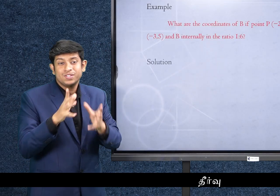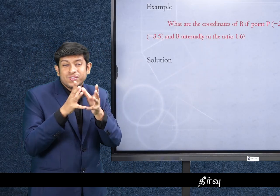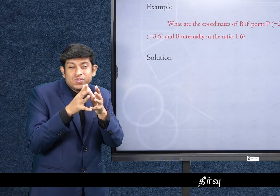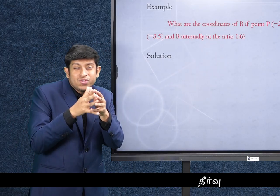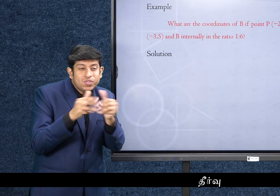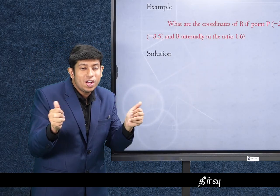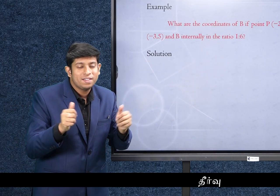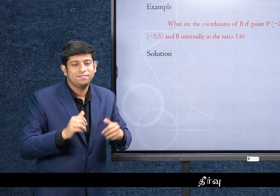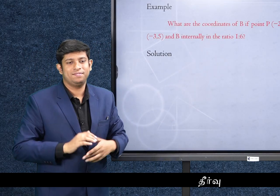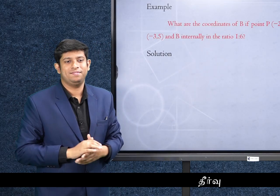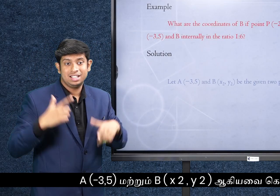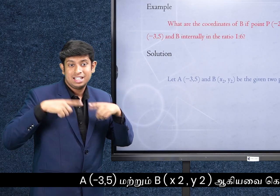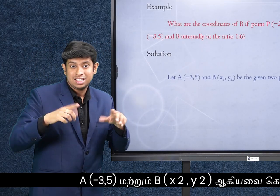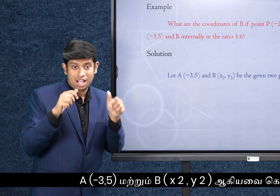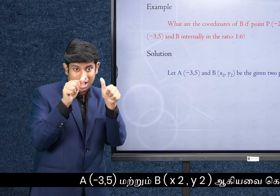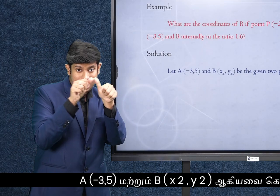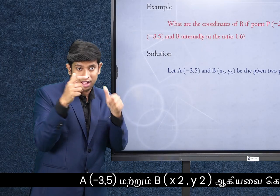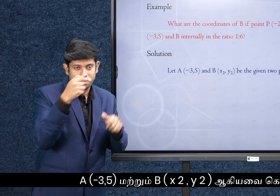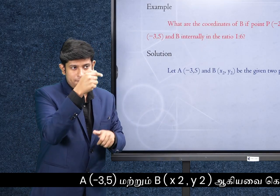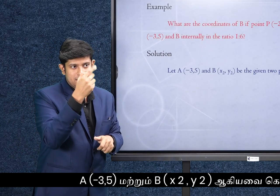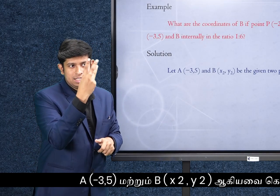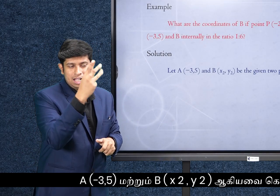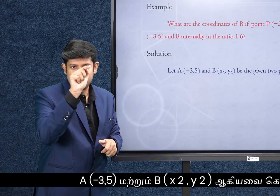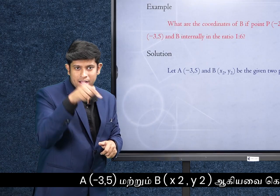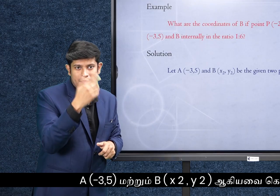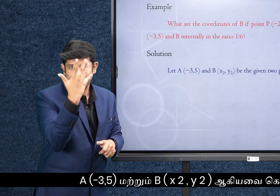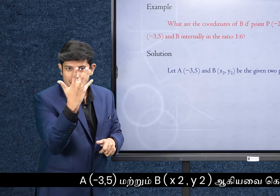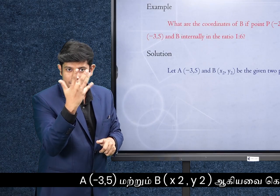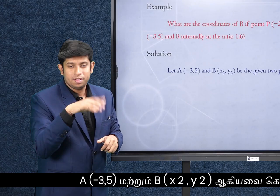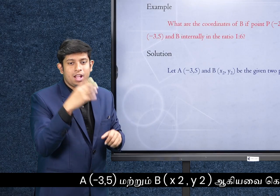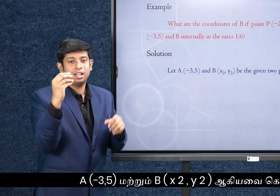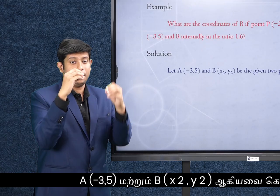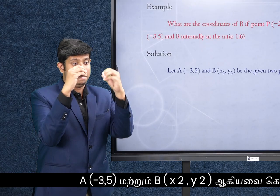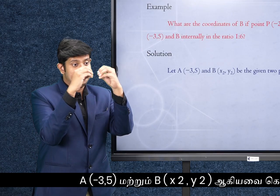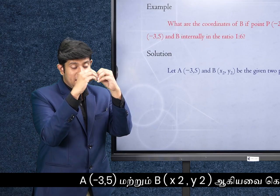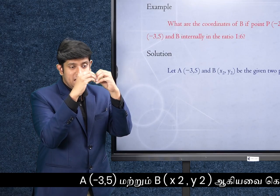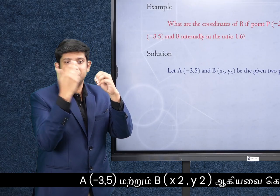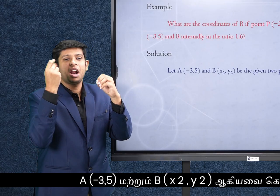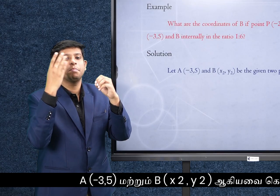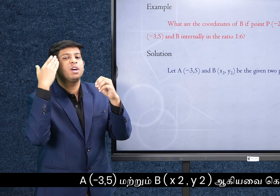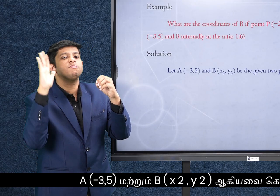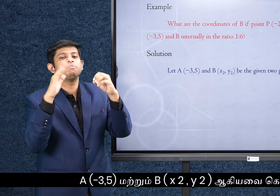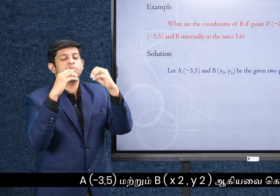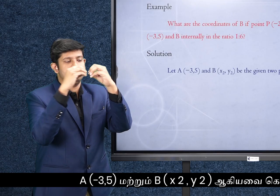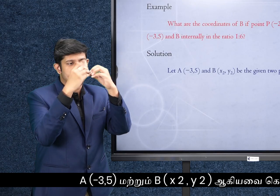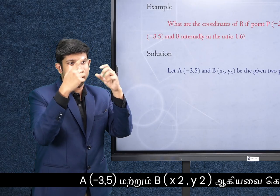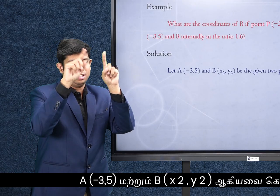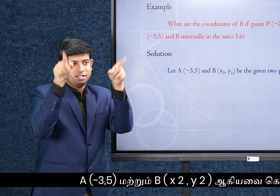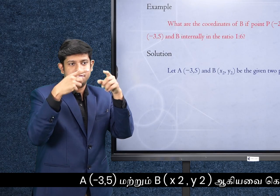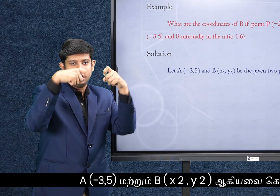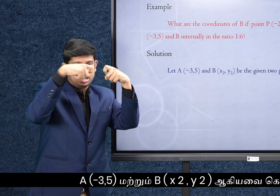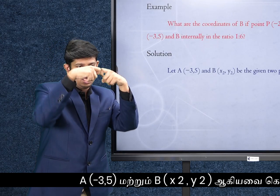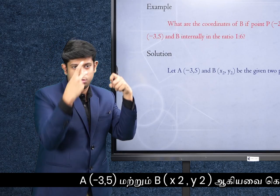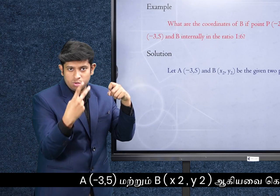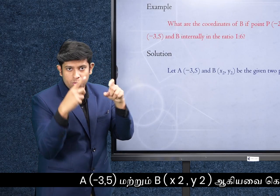தீர்வு: A அடைப்புக்குறிக்குள் கழித்தல் 3 5 மற்றும் B